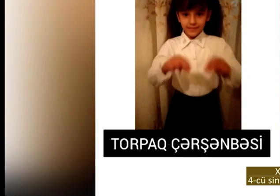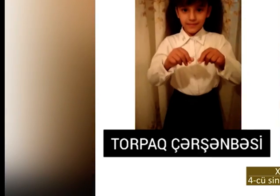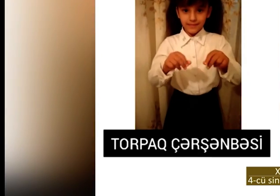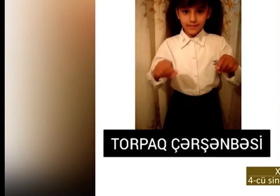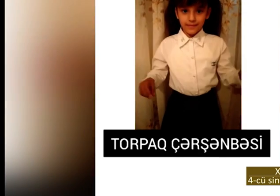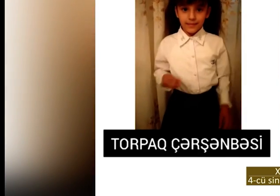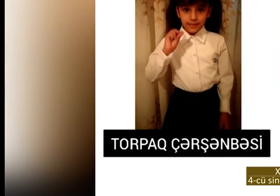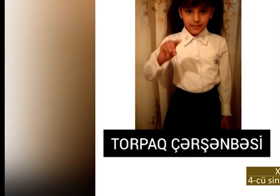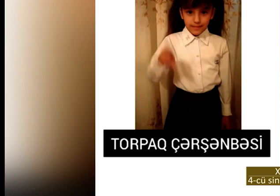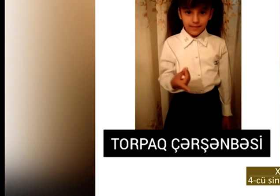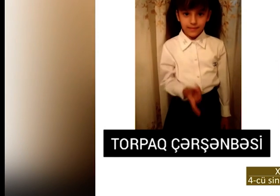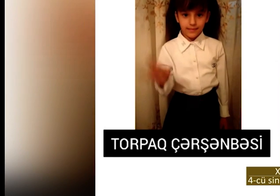Torpaq çərşənbəsi.